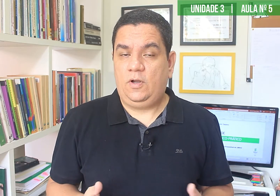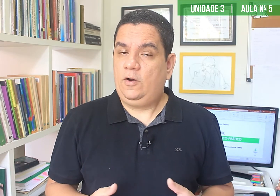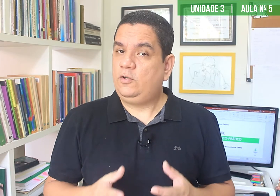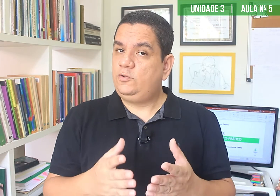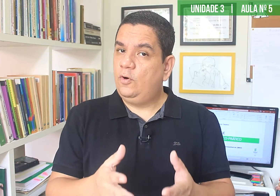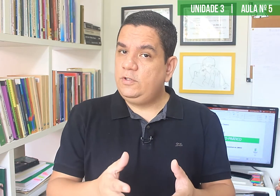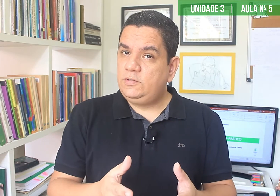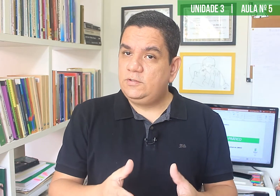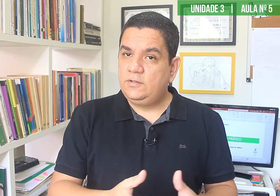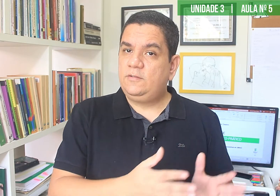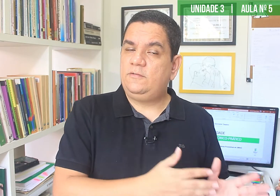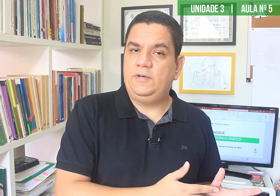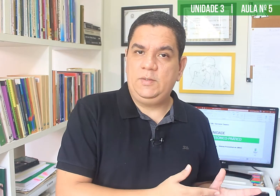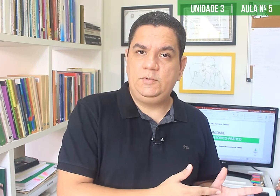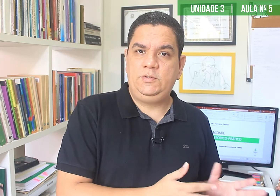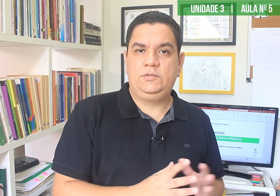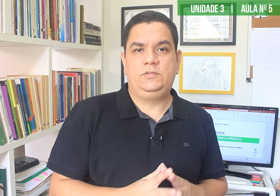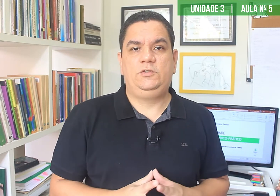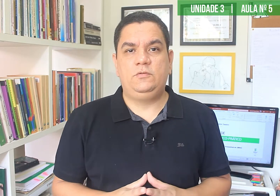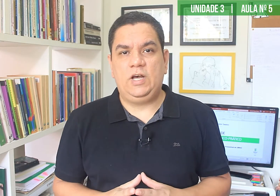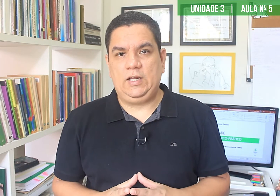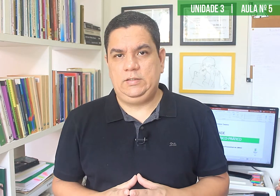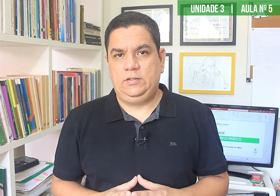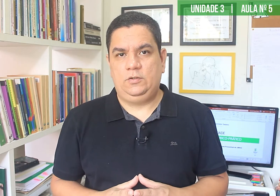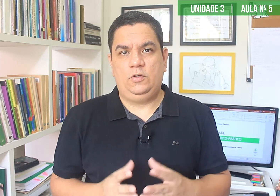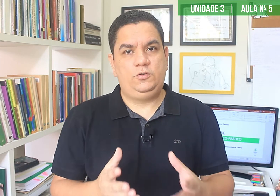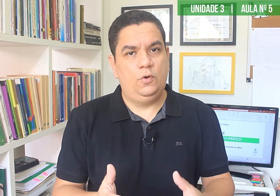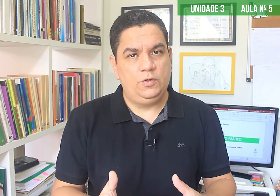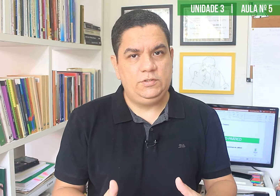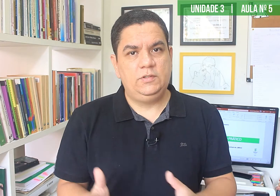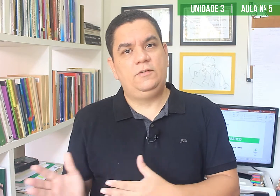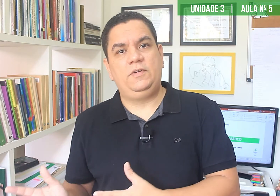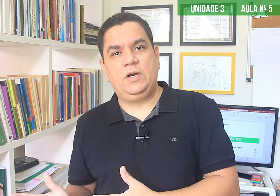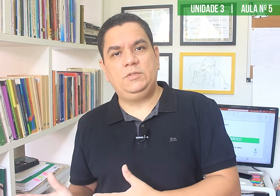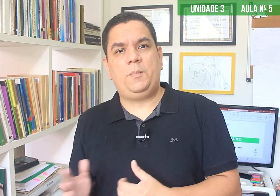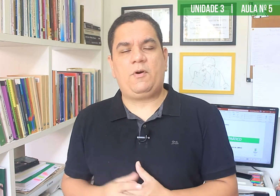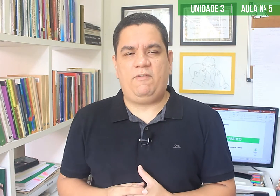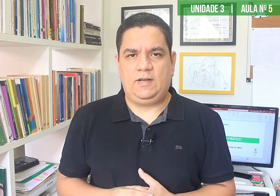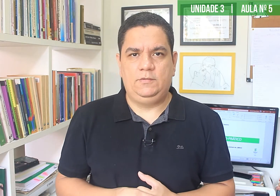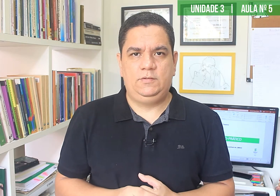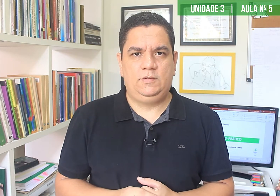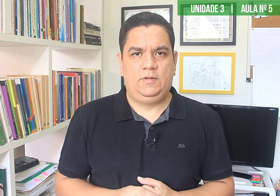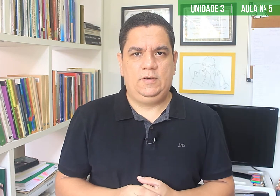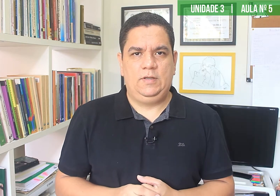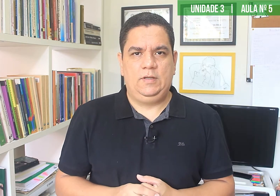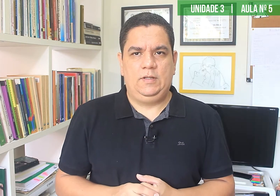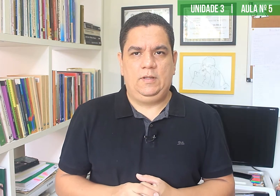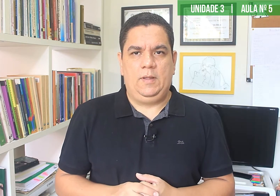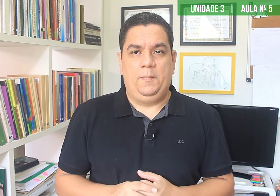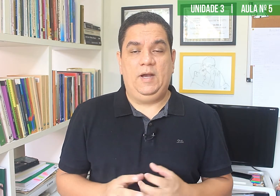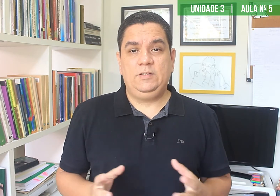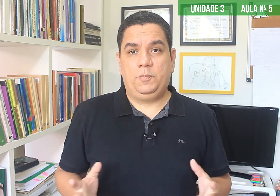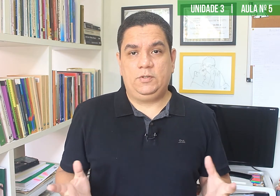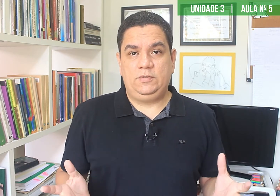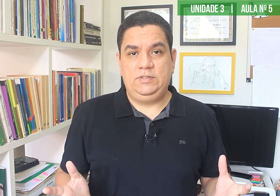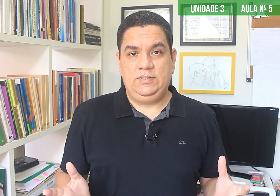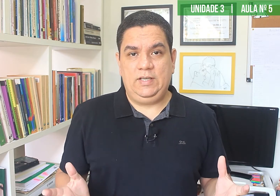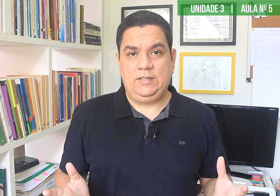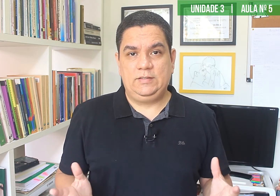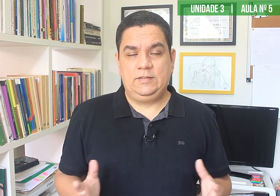nós dois vamos estudar. Nós dois ficamos reprovados. Mas eu posso dizer